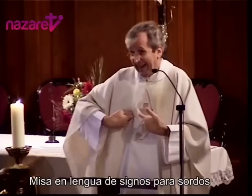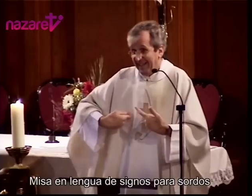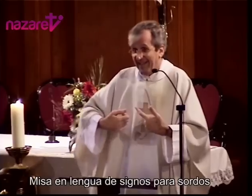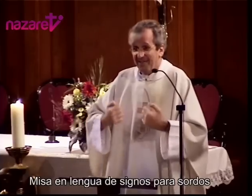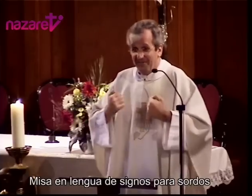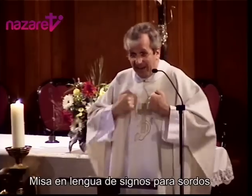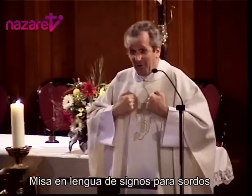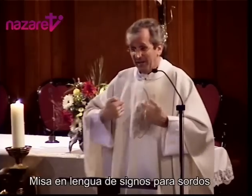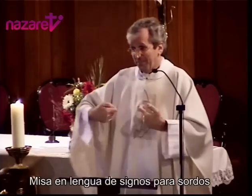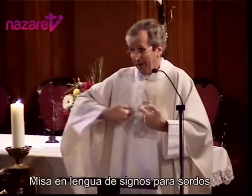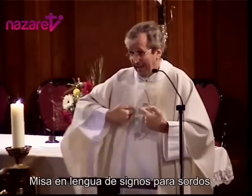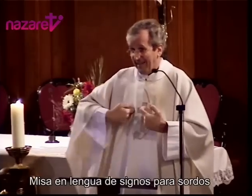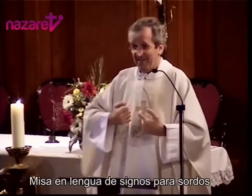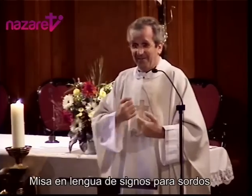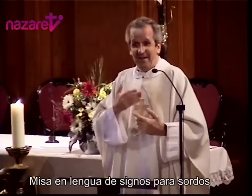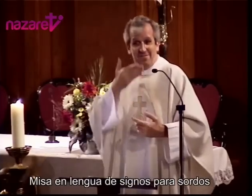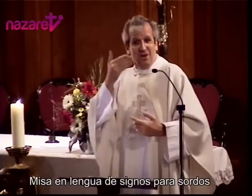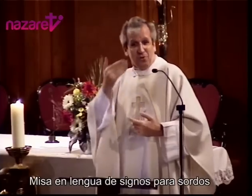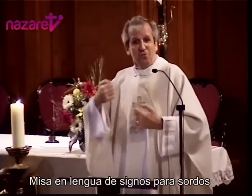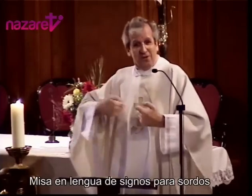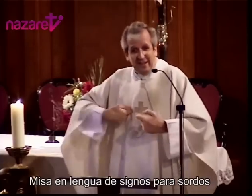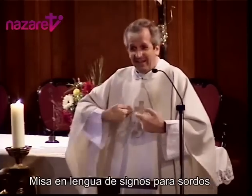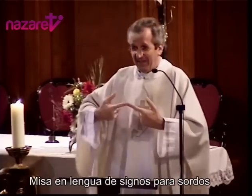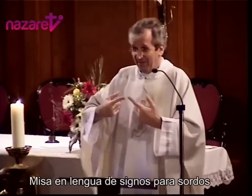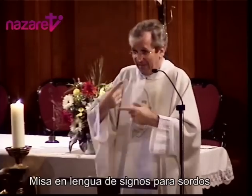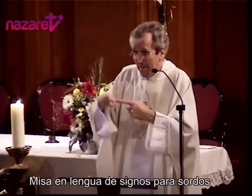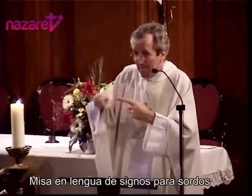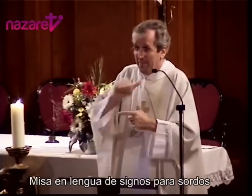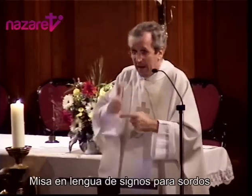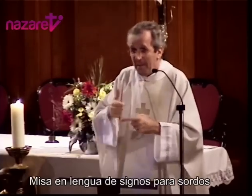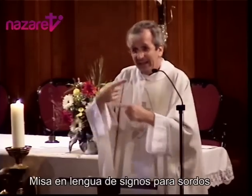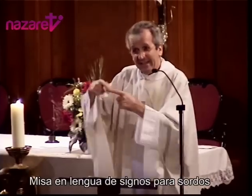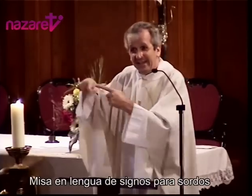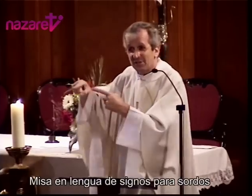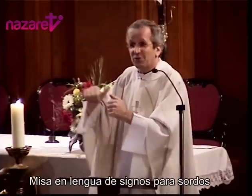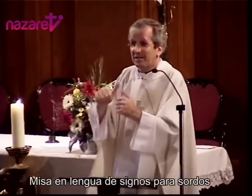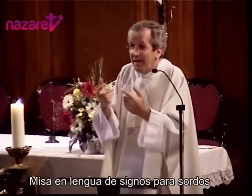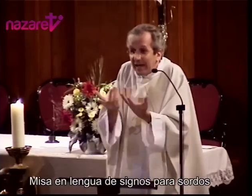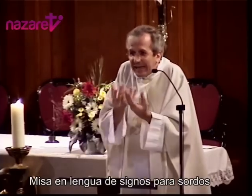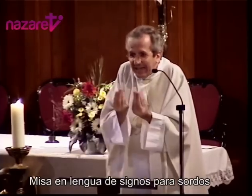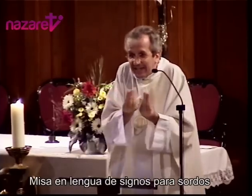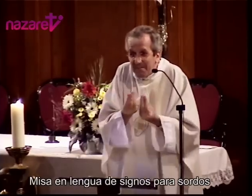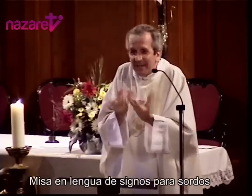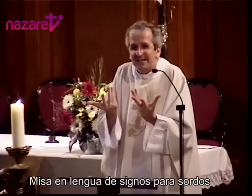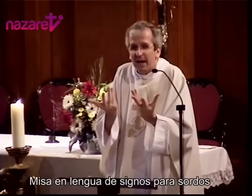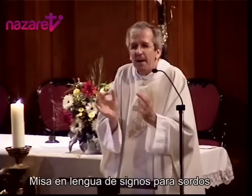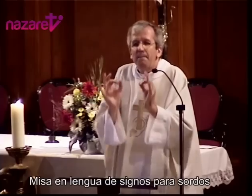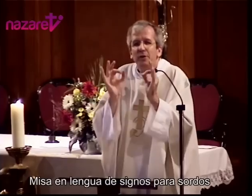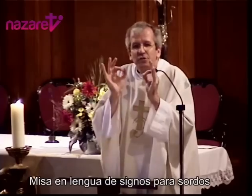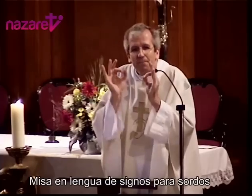tentación del egoísmo, la tentación del orgullo, la tentación del mal, de tantas cosas, que tristemente está. Pero si por